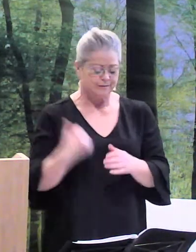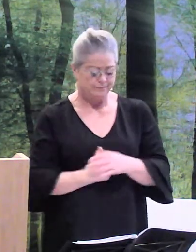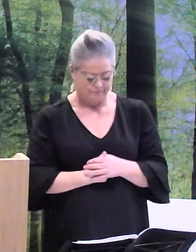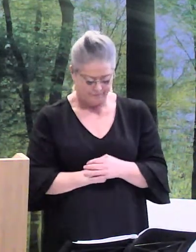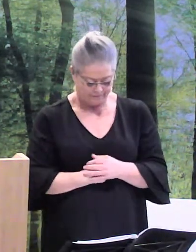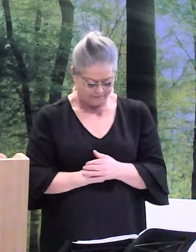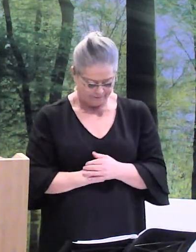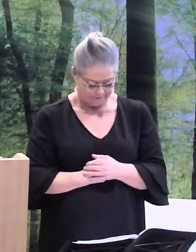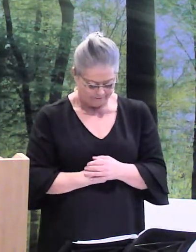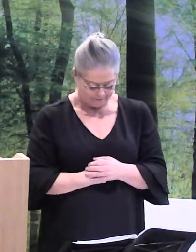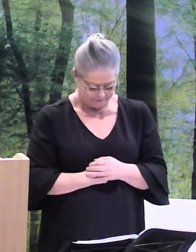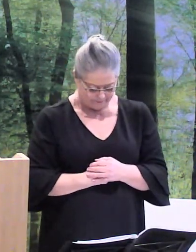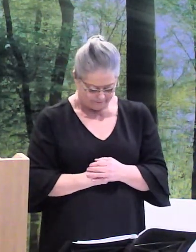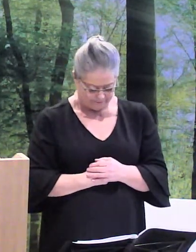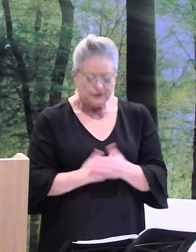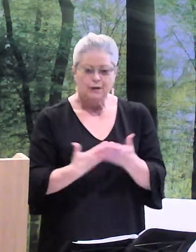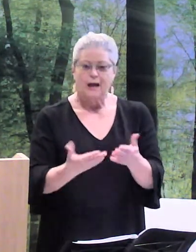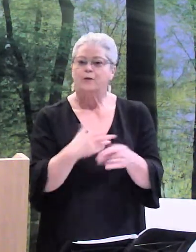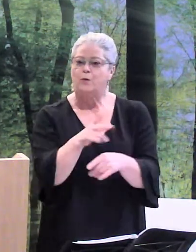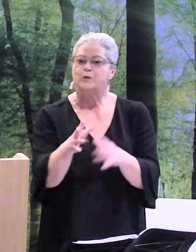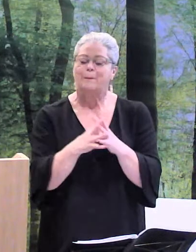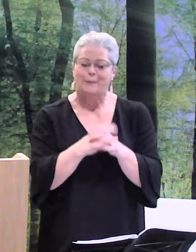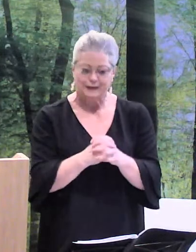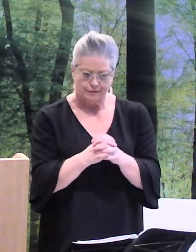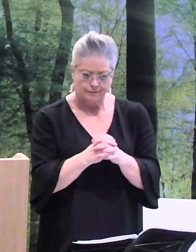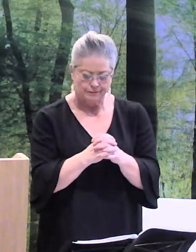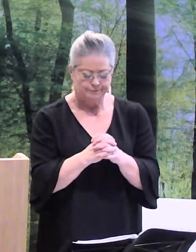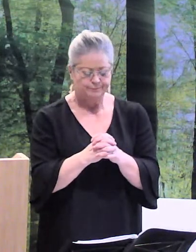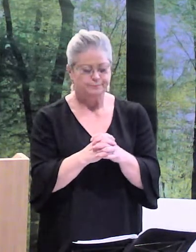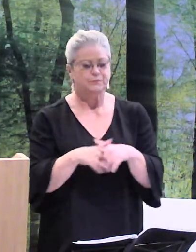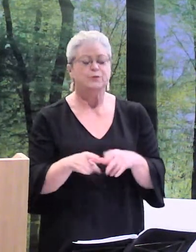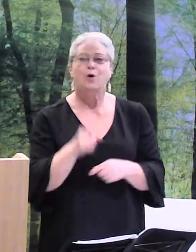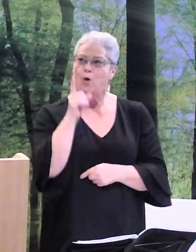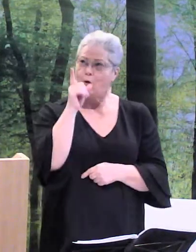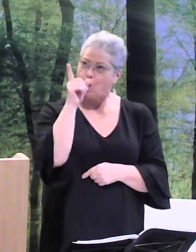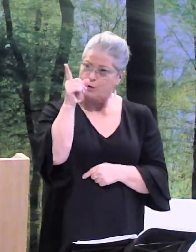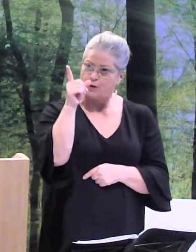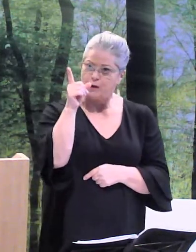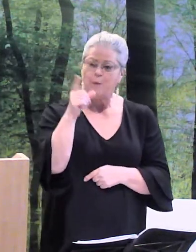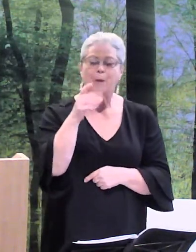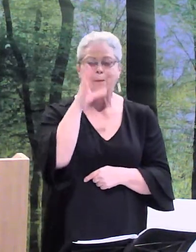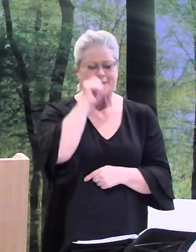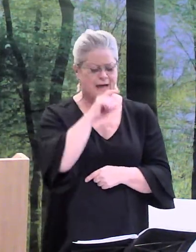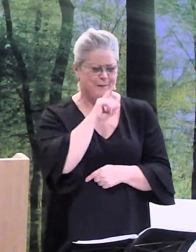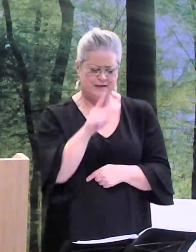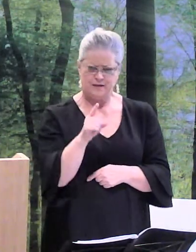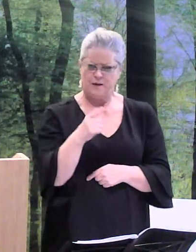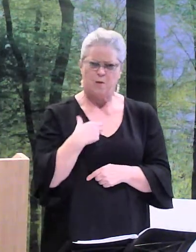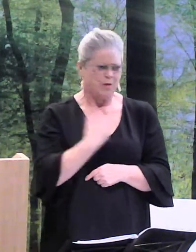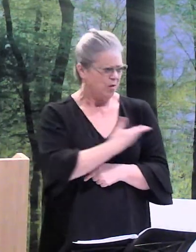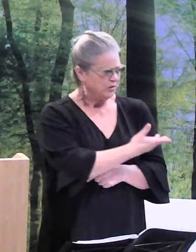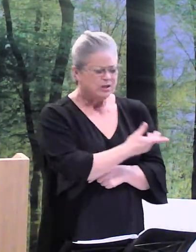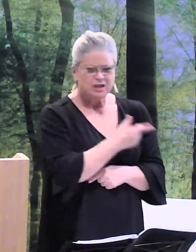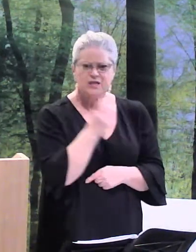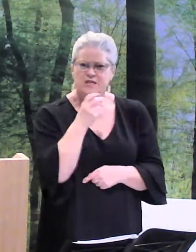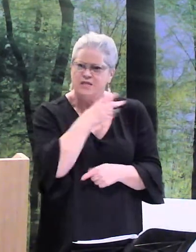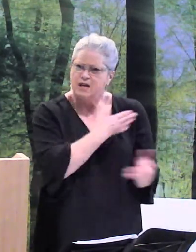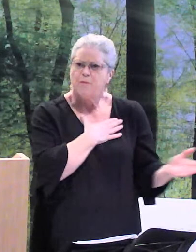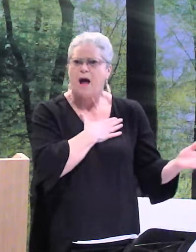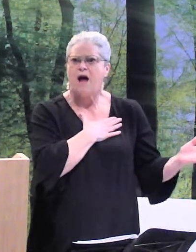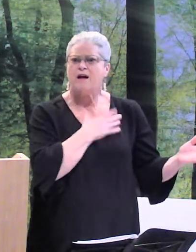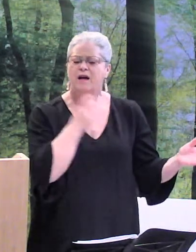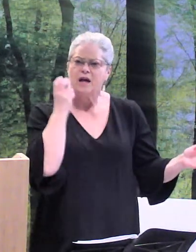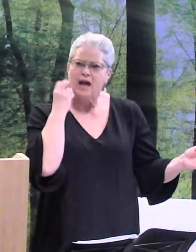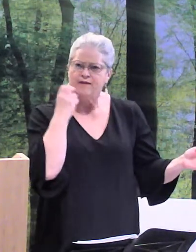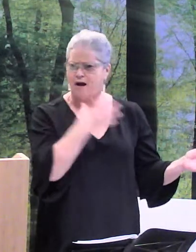Amen. Laat ons bidden. God, we begrijpen niet waarom onze dierbare Hendrik van ons